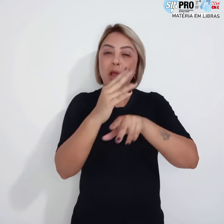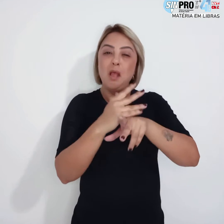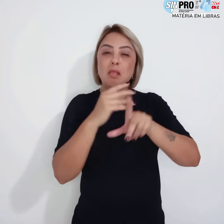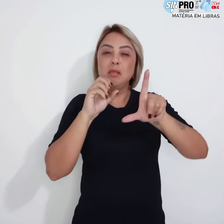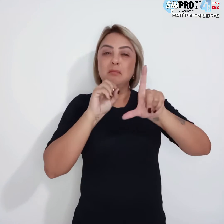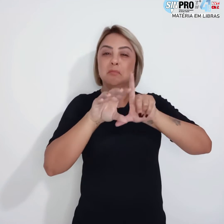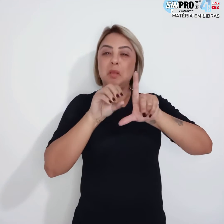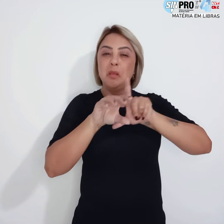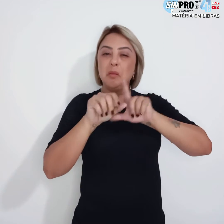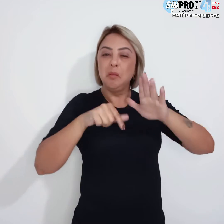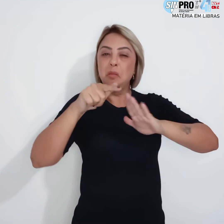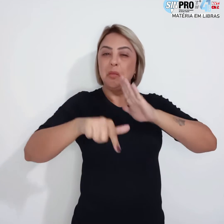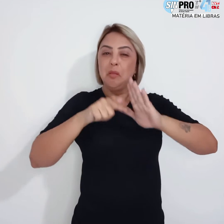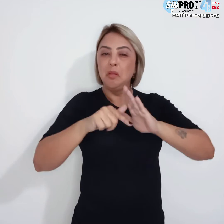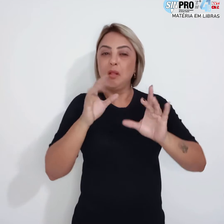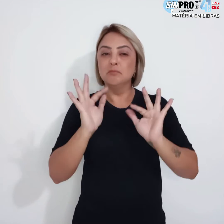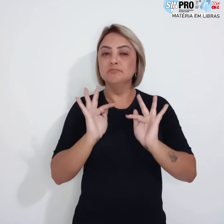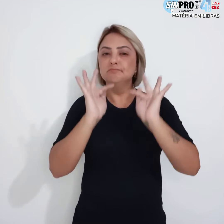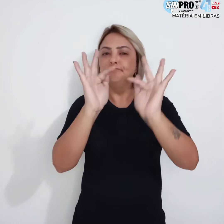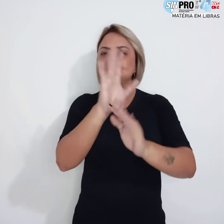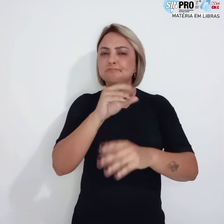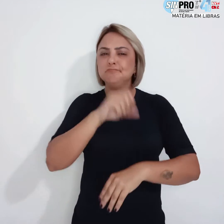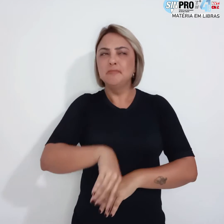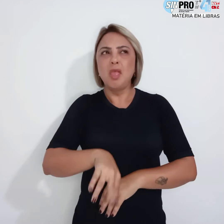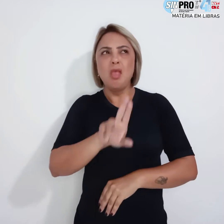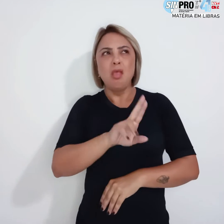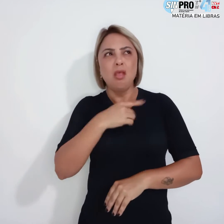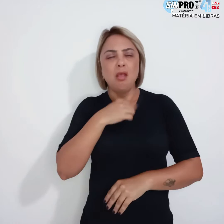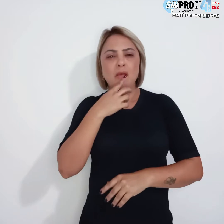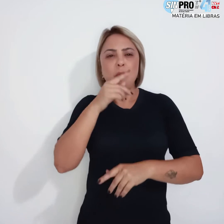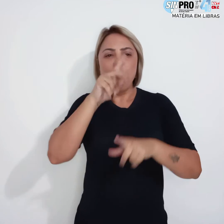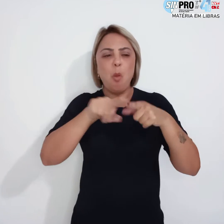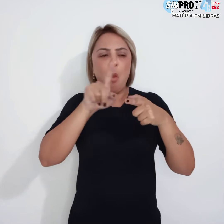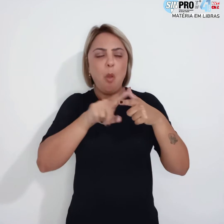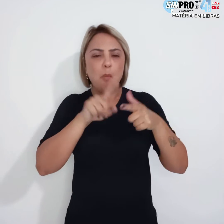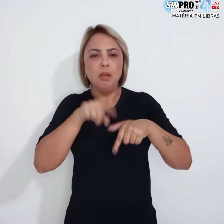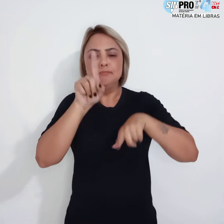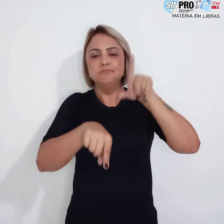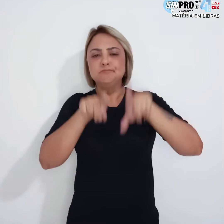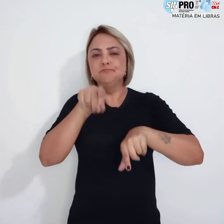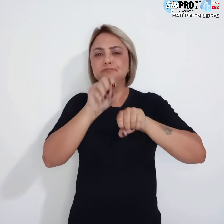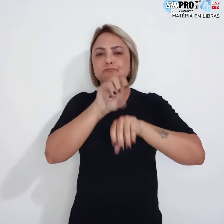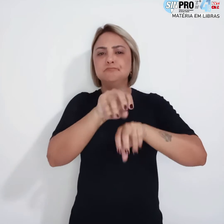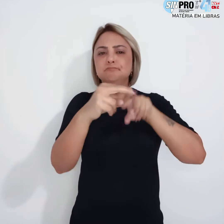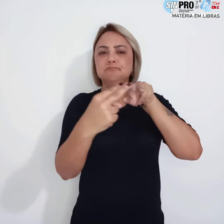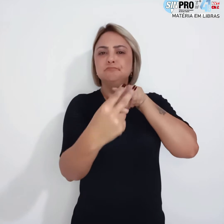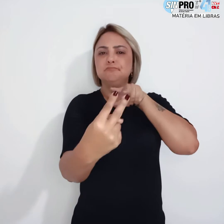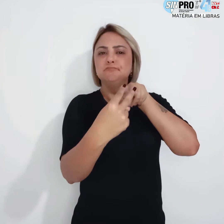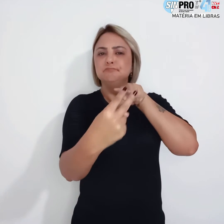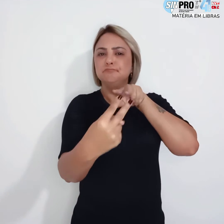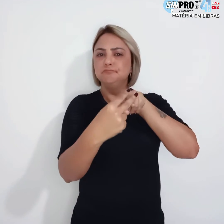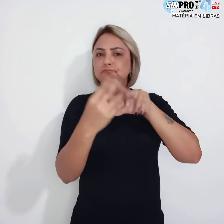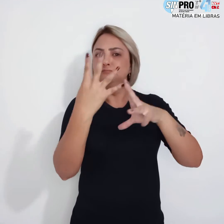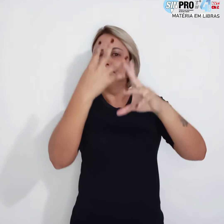da tecnologia diante do caos, passou a ser uma forte variante no ensino remoto. Atividades